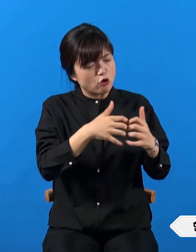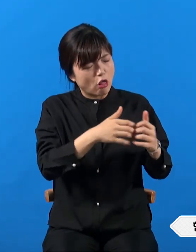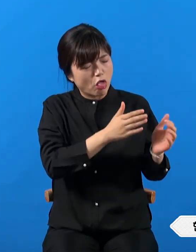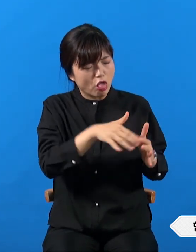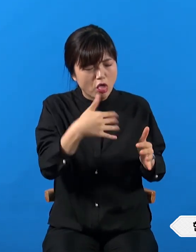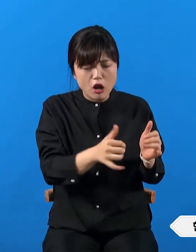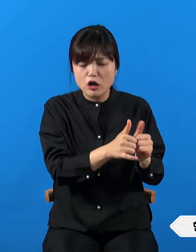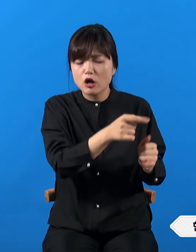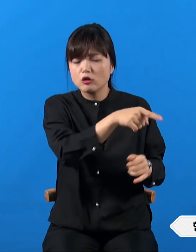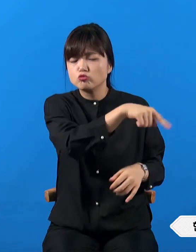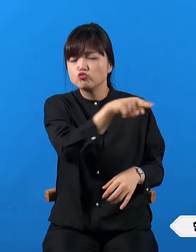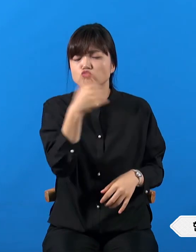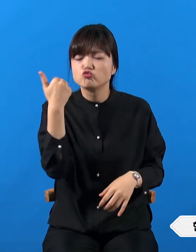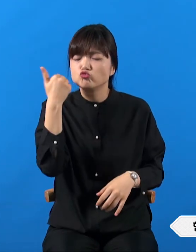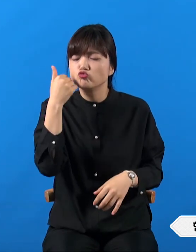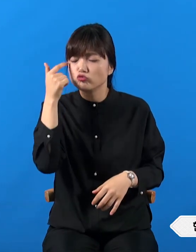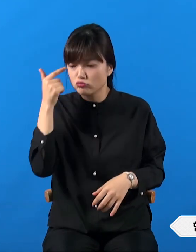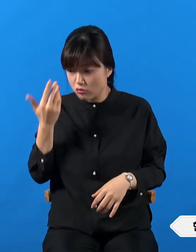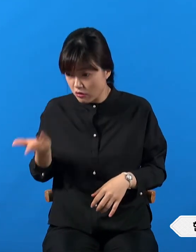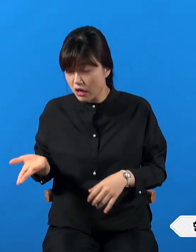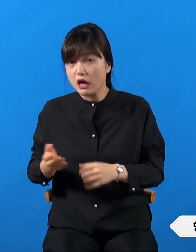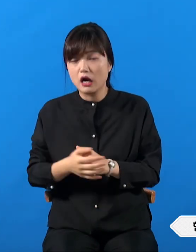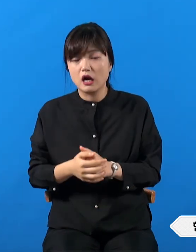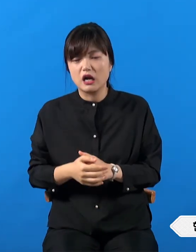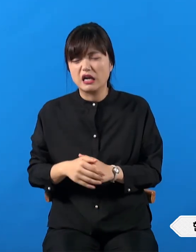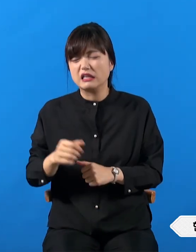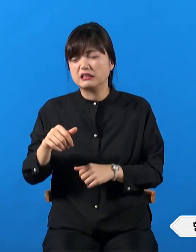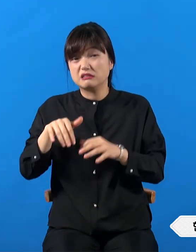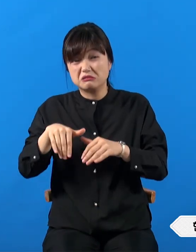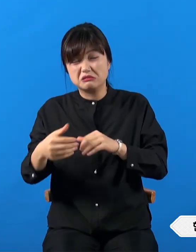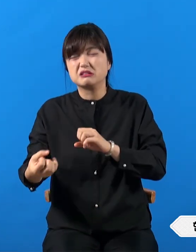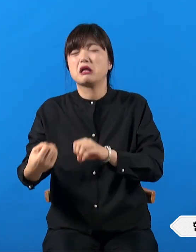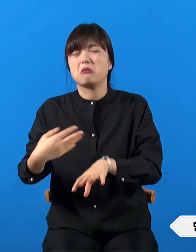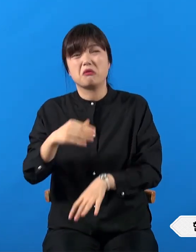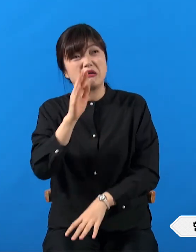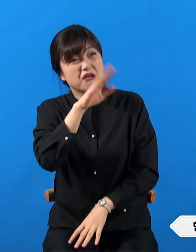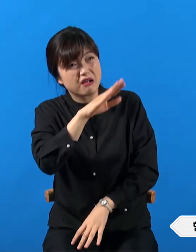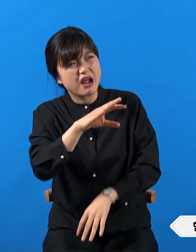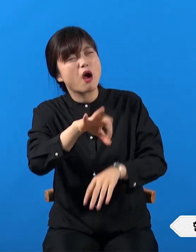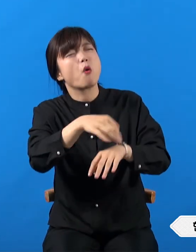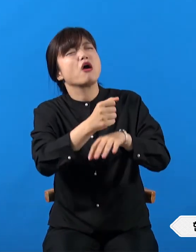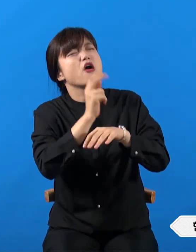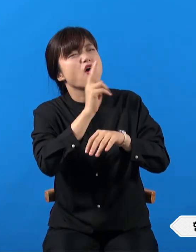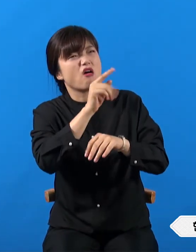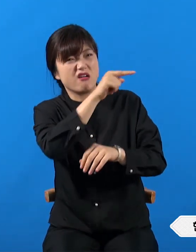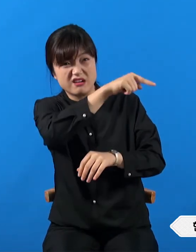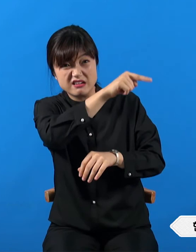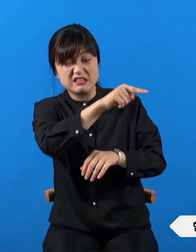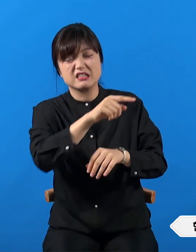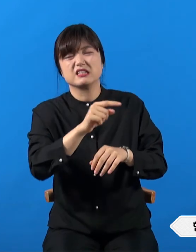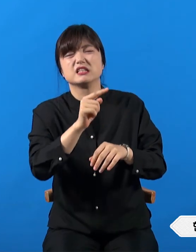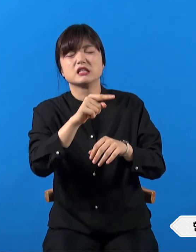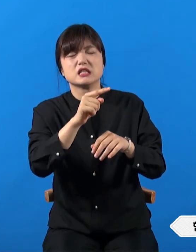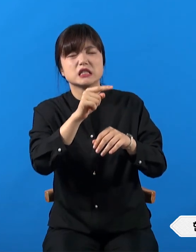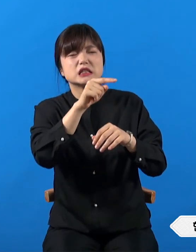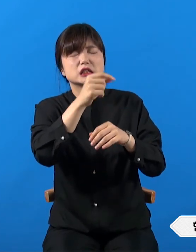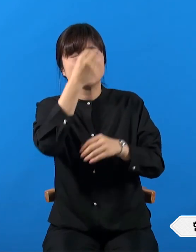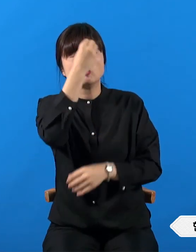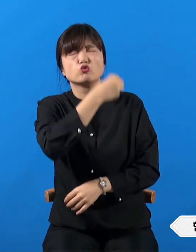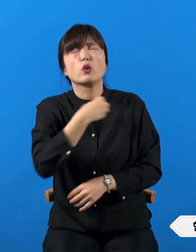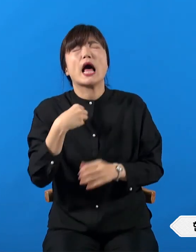않은 사람들은 정체가 뭐냐 물었더니 부하들이 하는 말이 폐하, 그들은